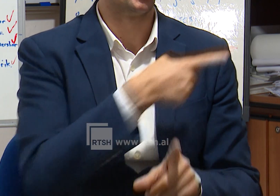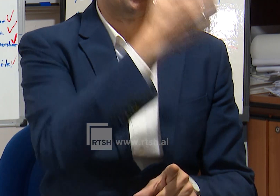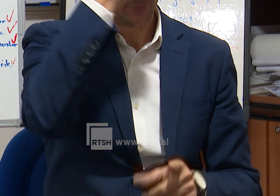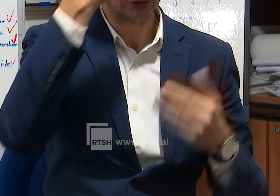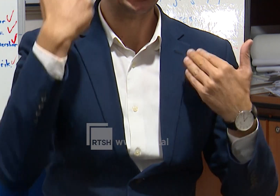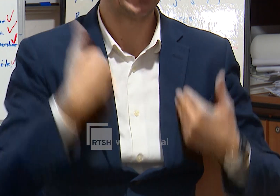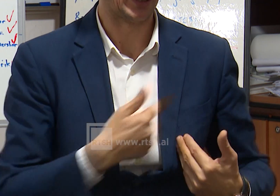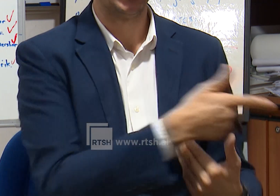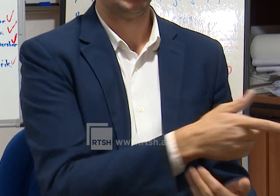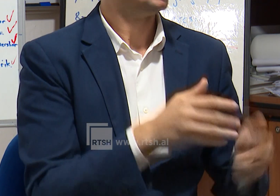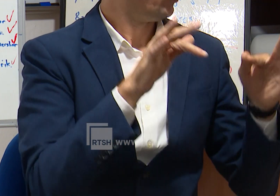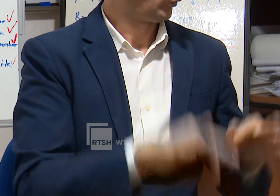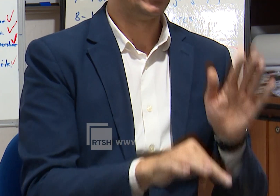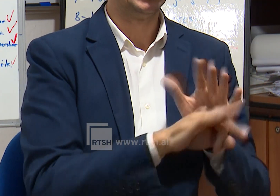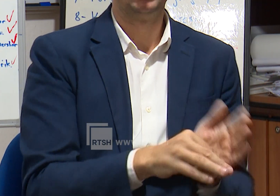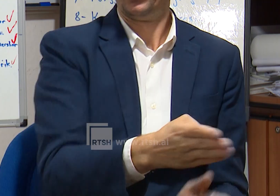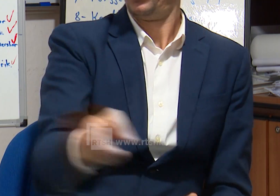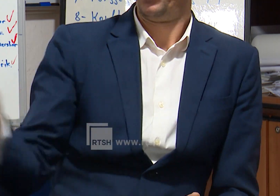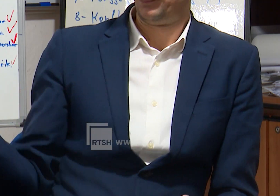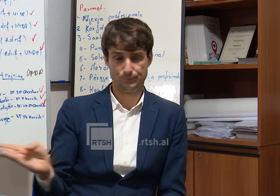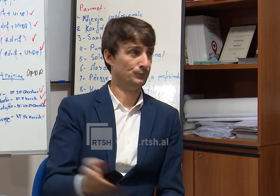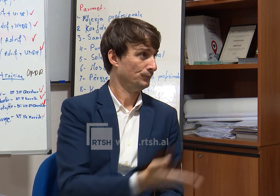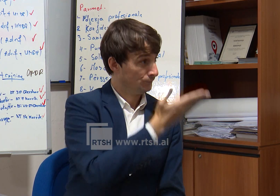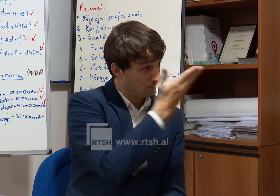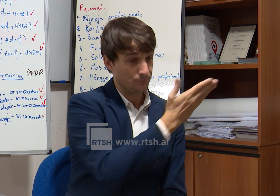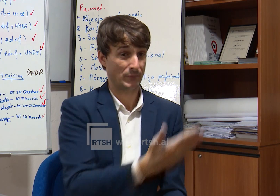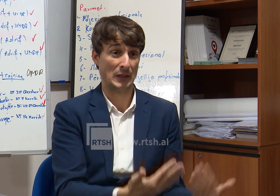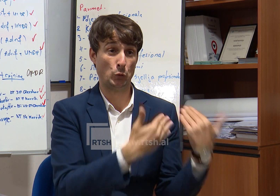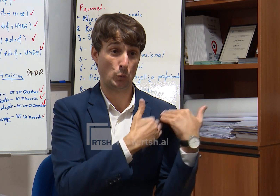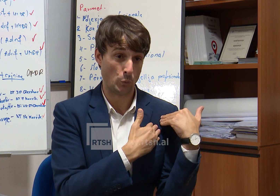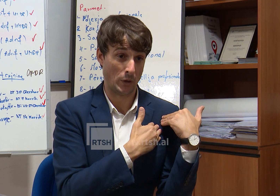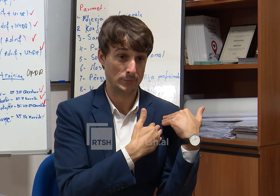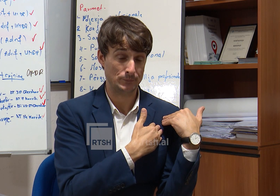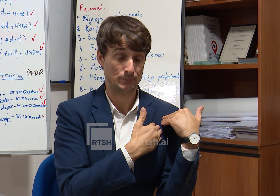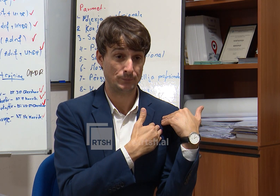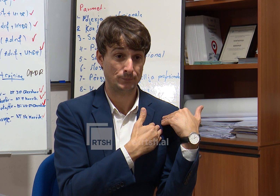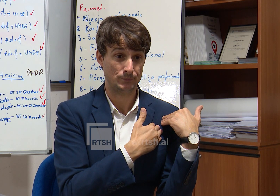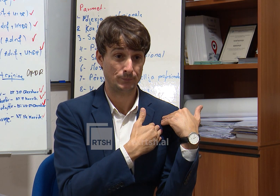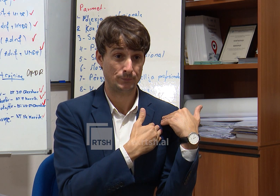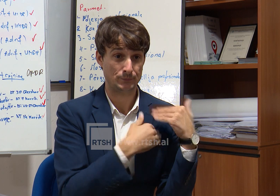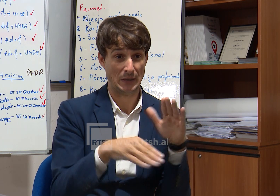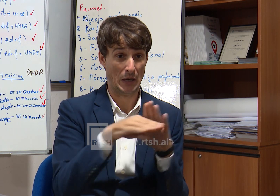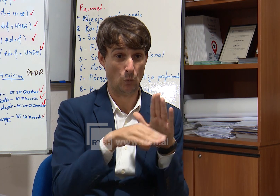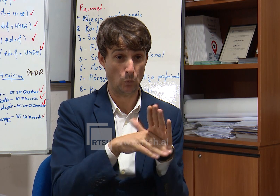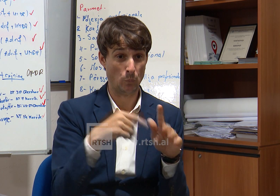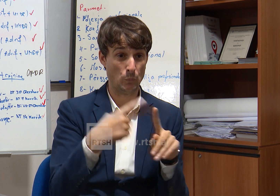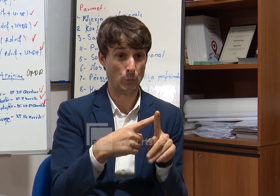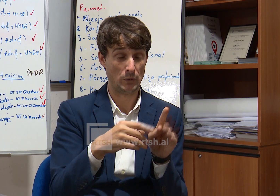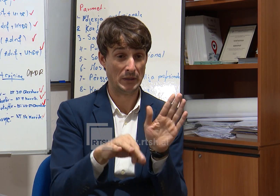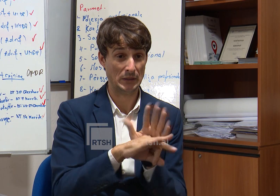në takimet që unë bëj me institucionet të ndryshme, komuniteti ka nevoj për shumëll edhe tek regjistrime në e-Albania, sepse nuk din